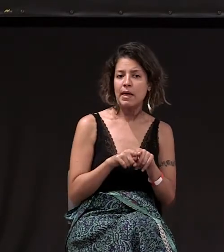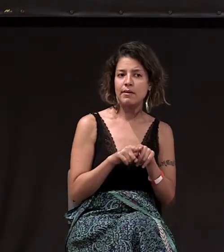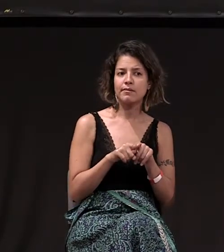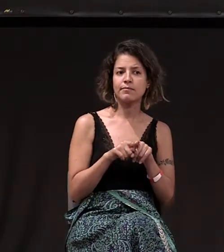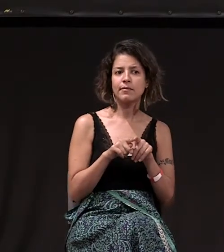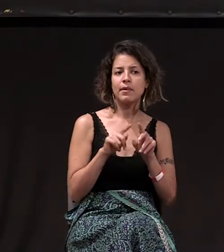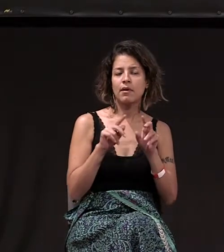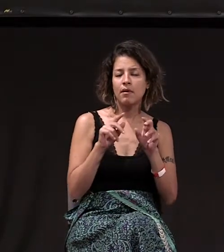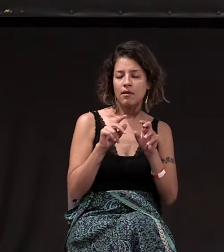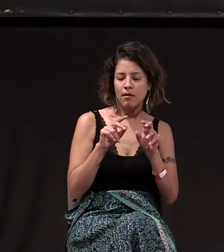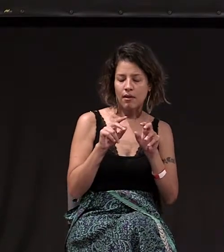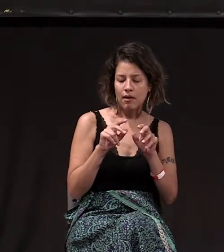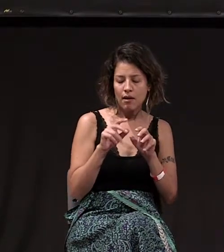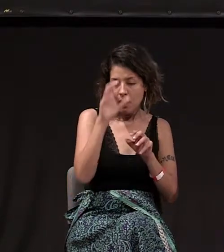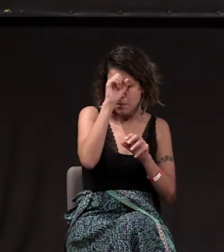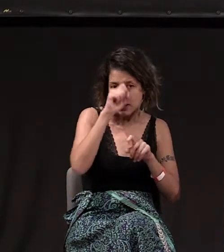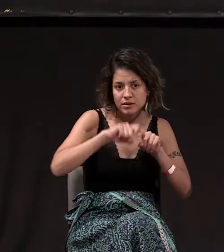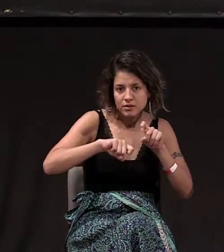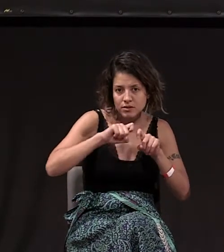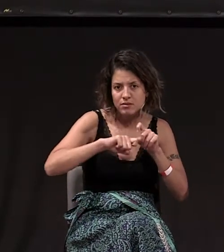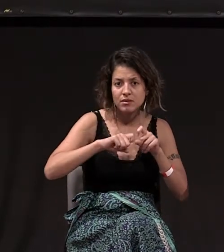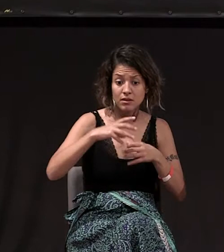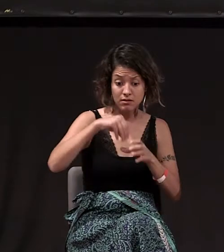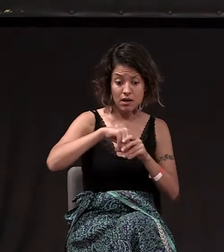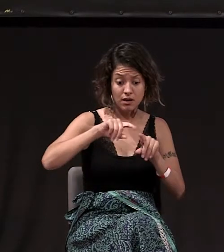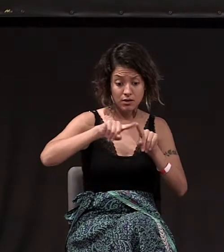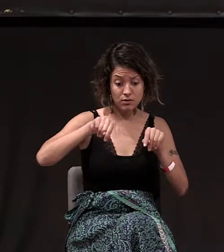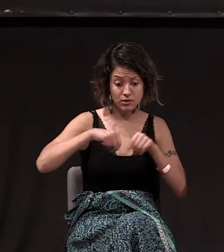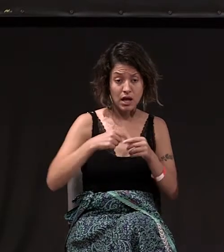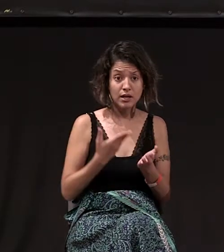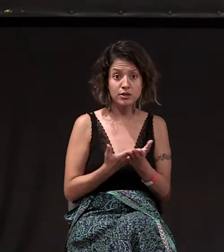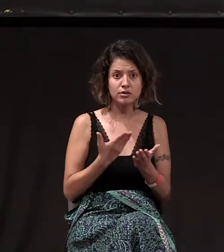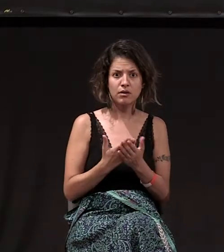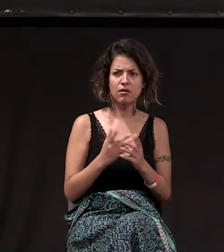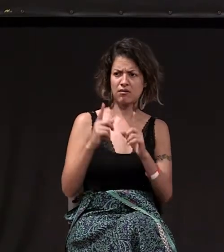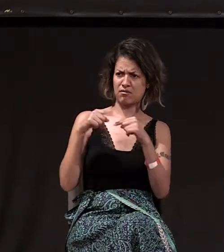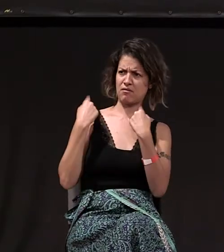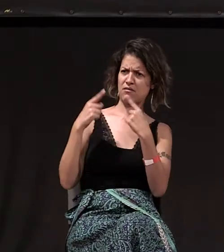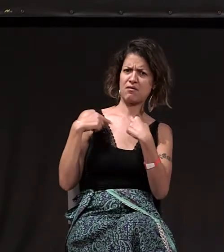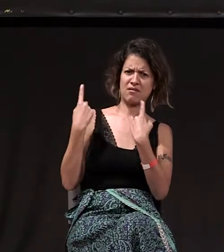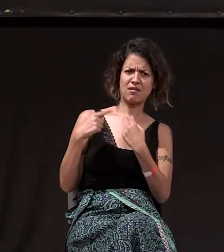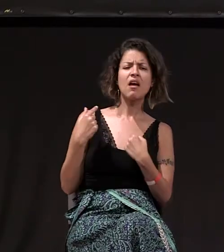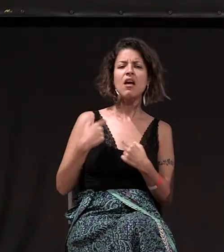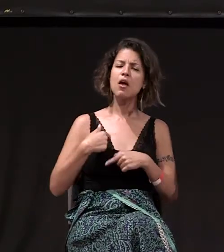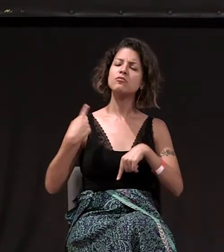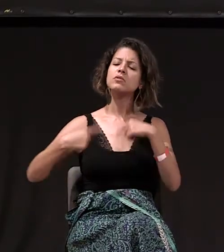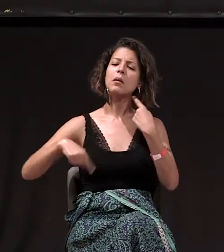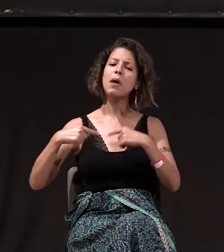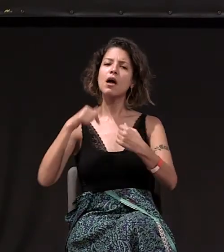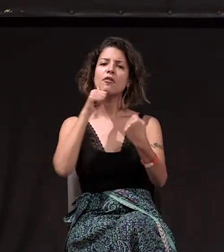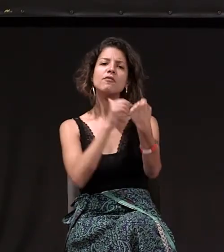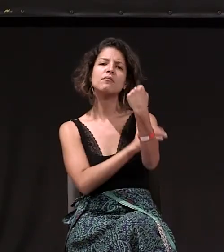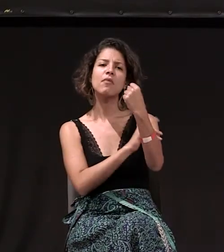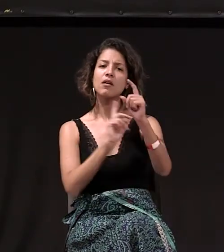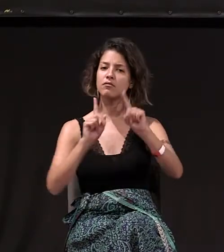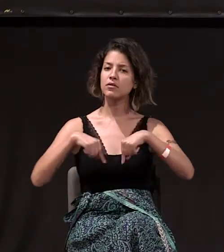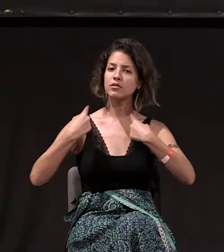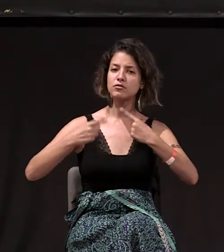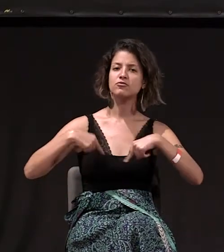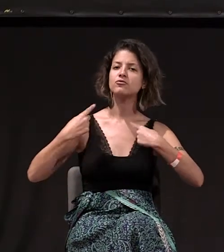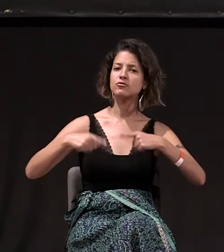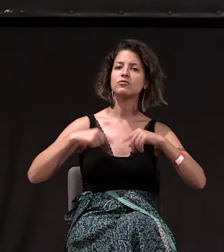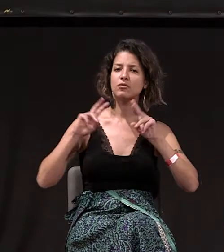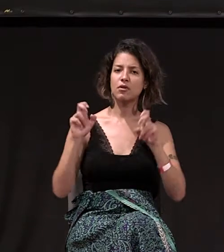E eu sempre fui muito criticada na sala de aula, já debati feminismo na sala, e fui muito criticada a respeito